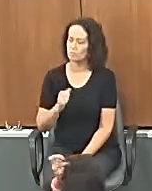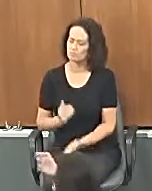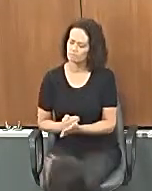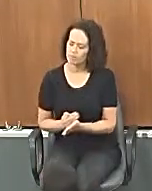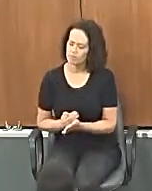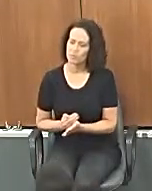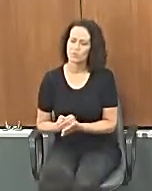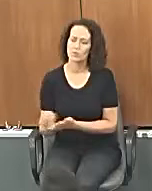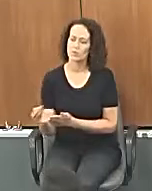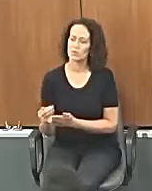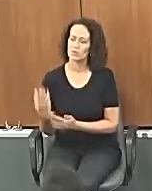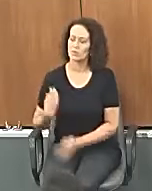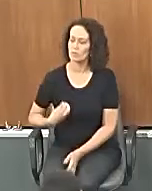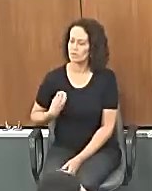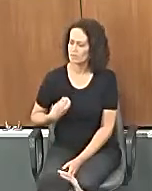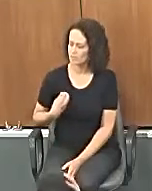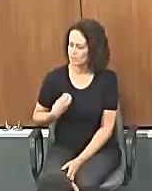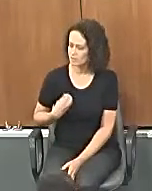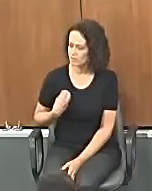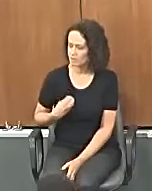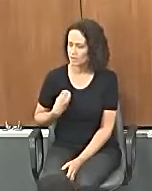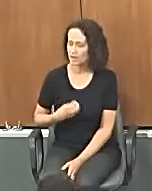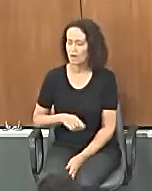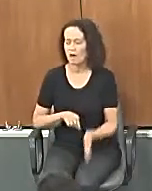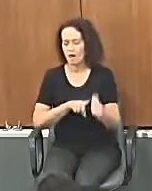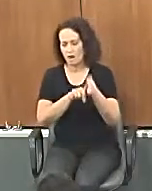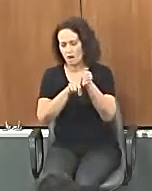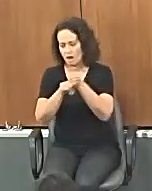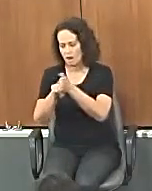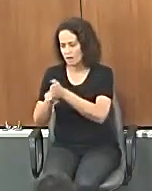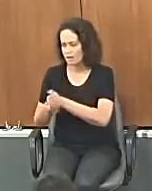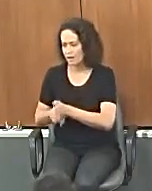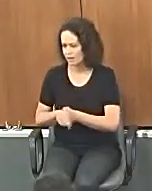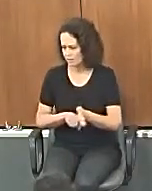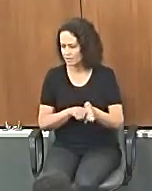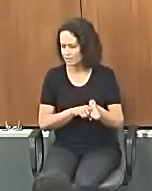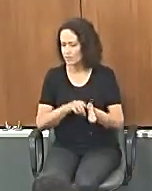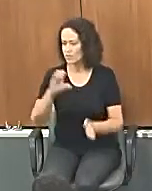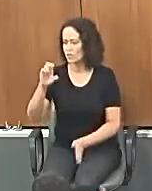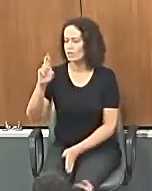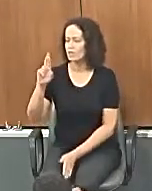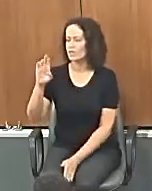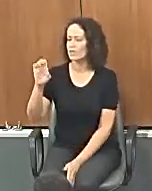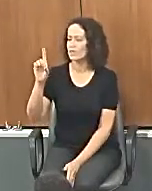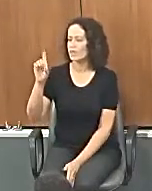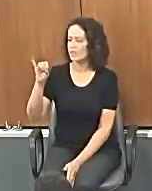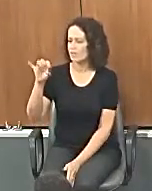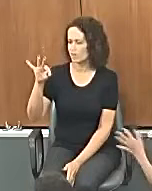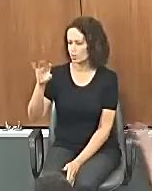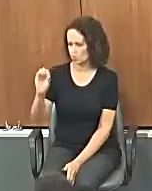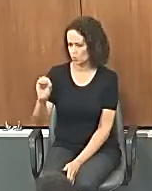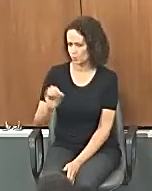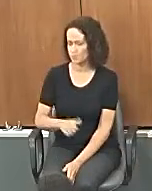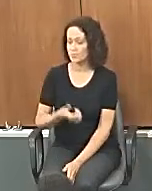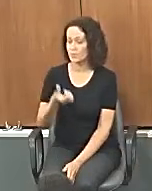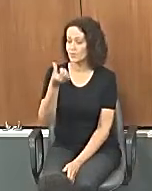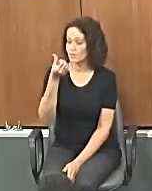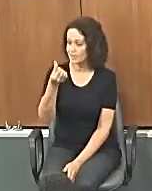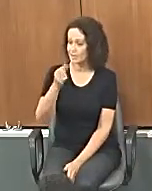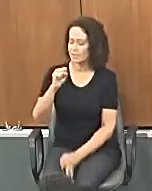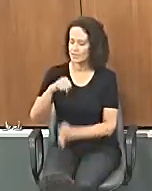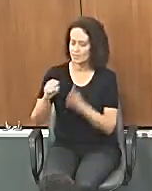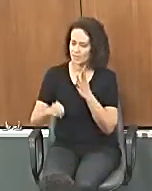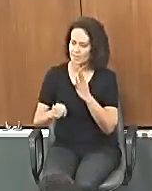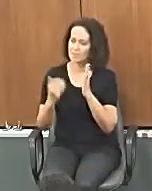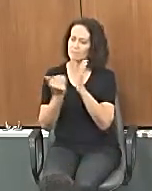a participar da análise de créditos participava de análise de créditos com seis meses ele foi promovido